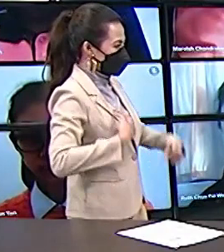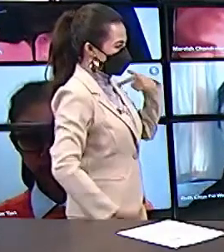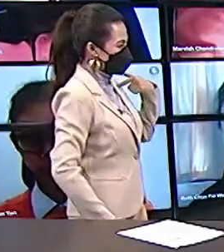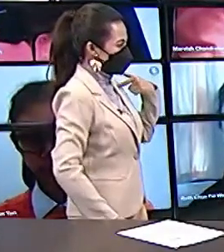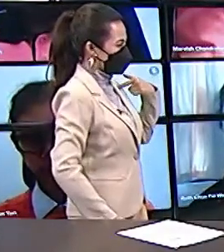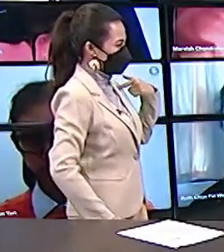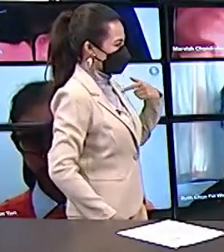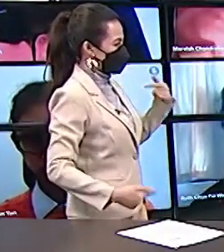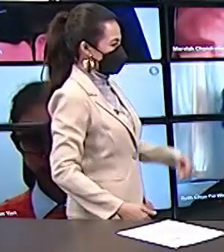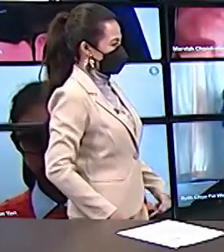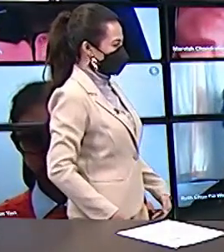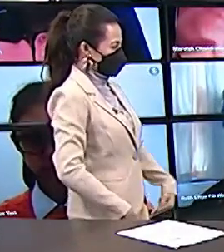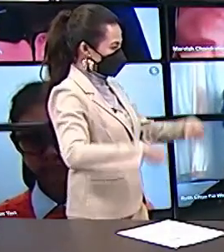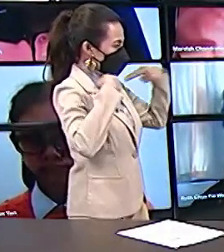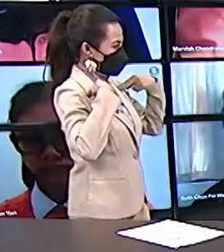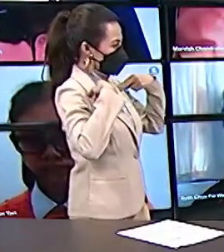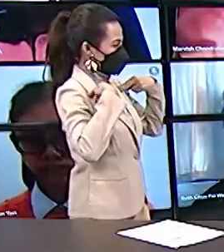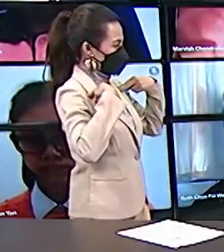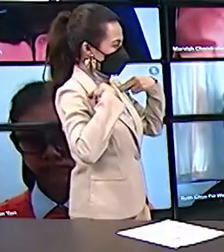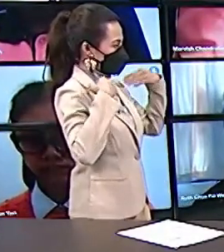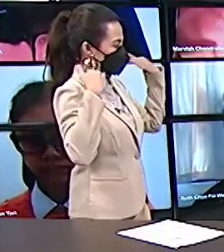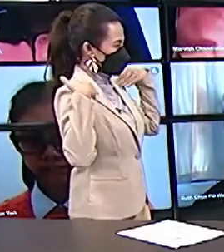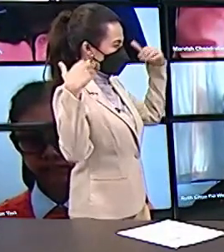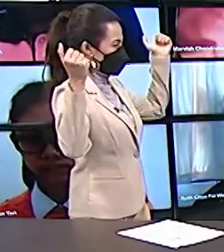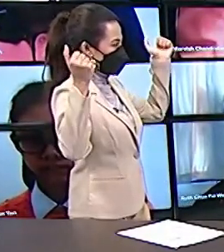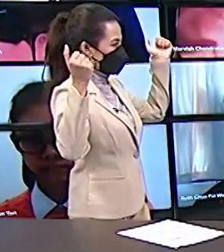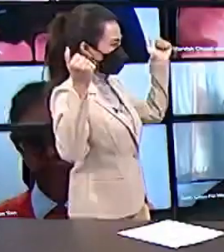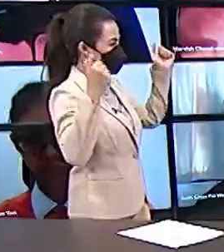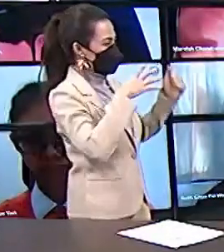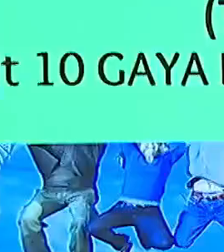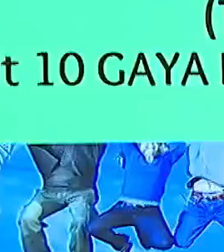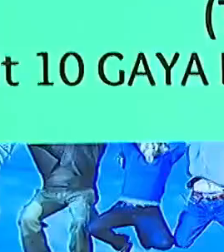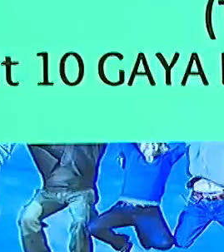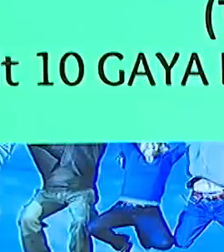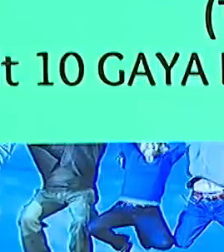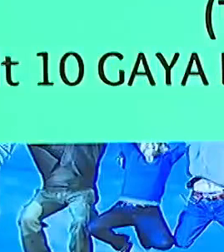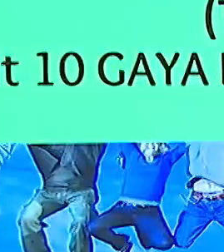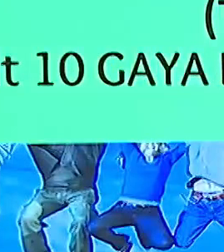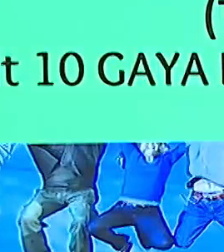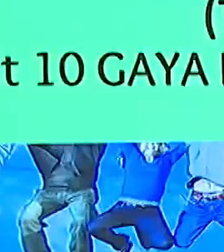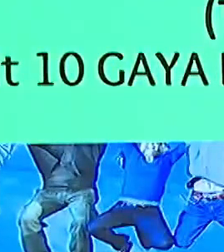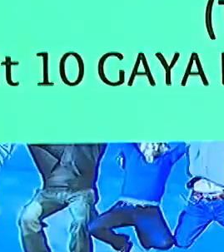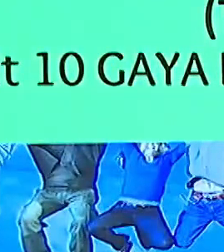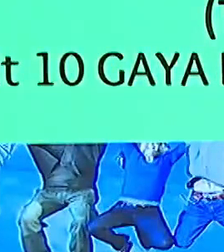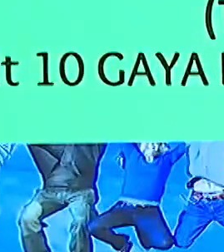Gaya hidup sehat dan selamat. Okey.